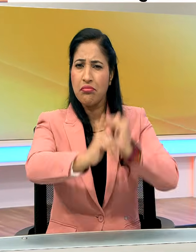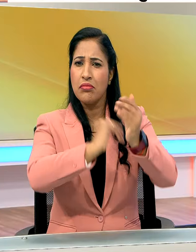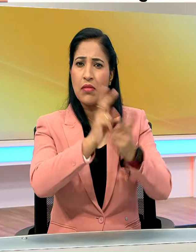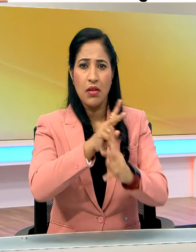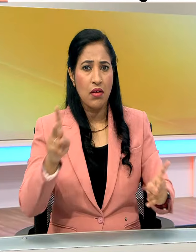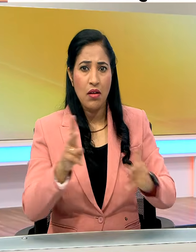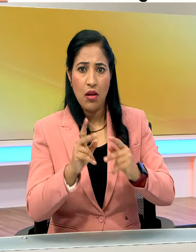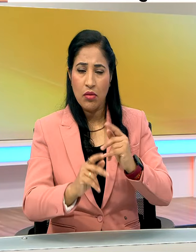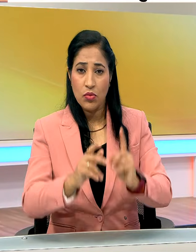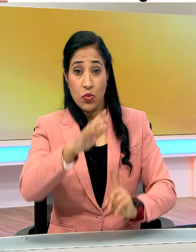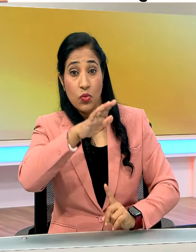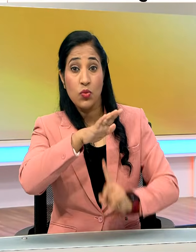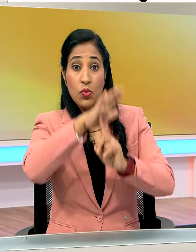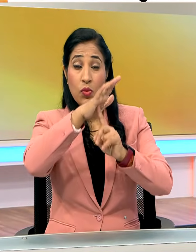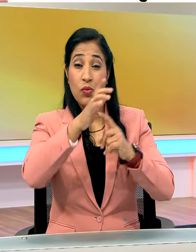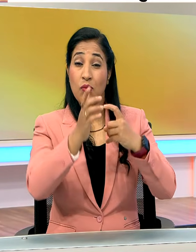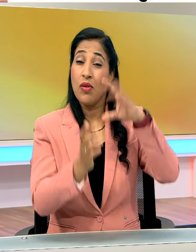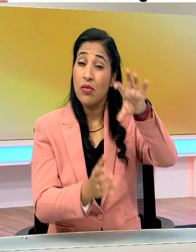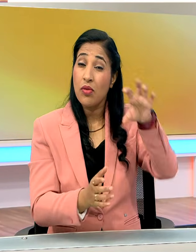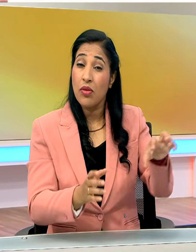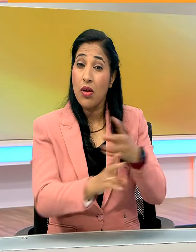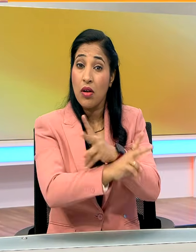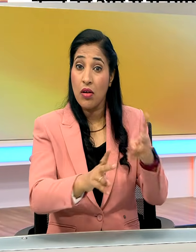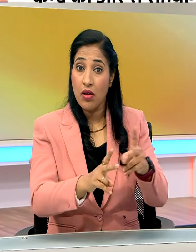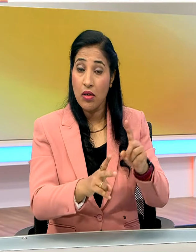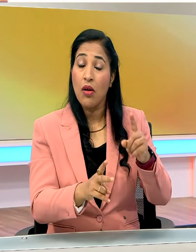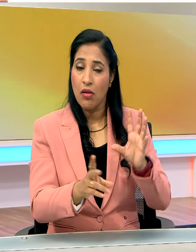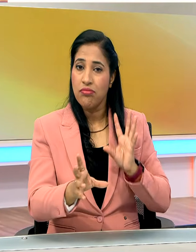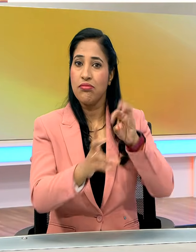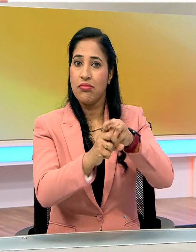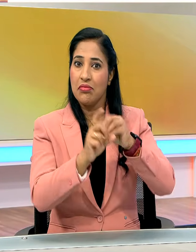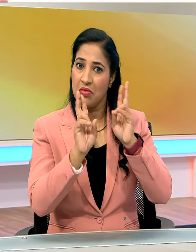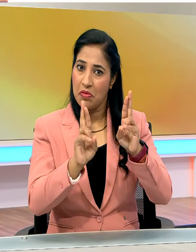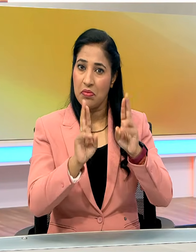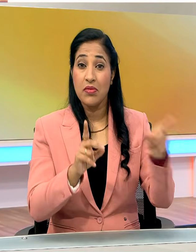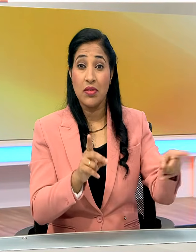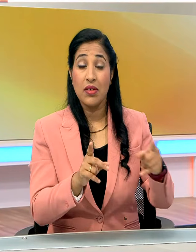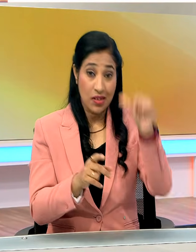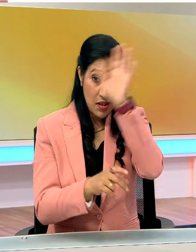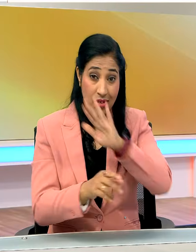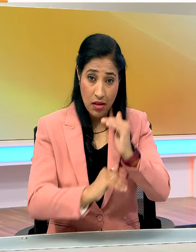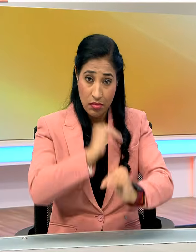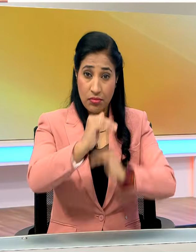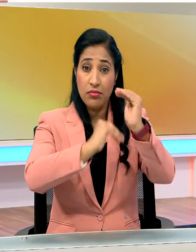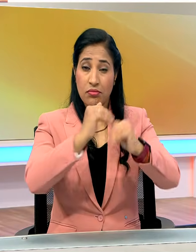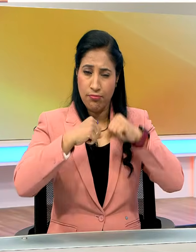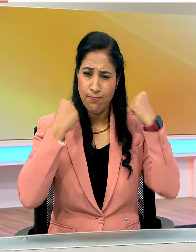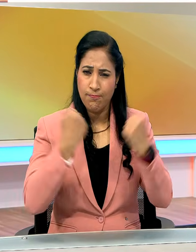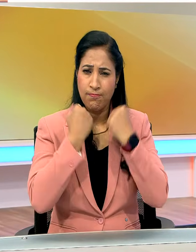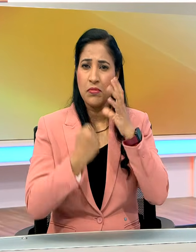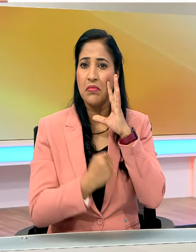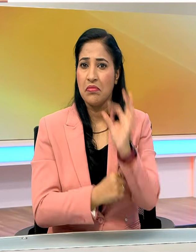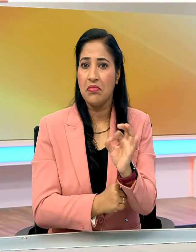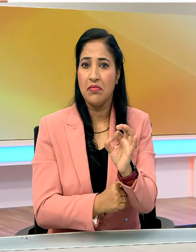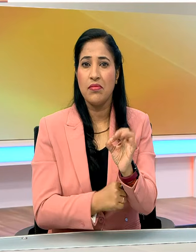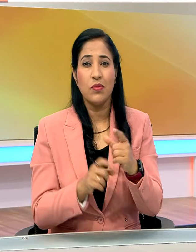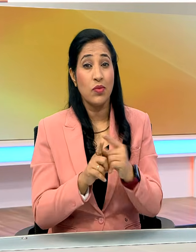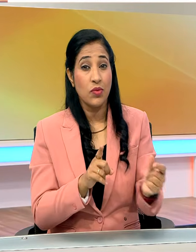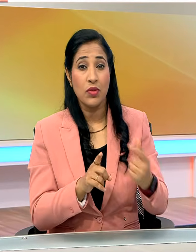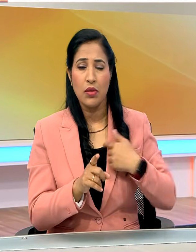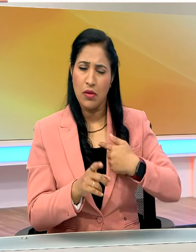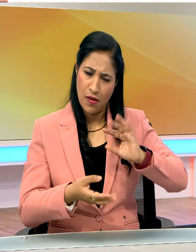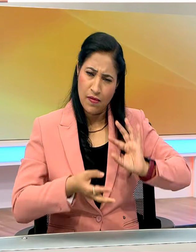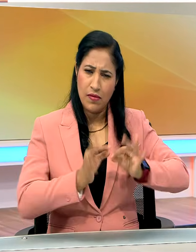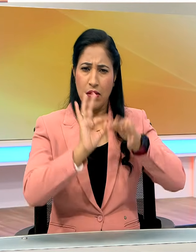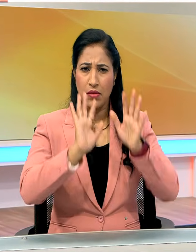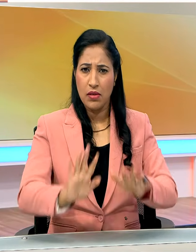तेजी से विकसित होगा और देश के टॉप राज्यों में शामिल हो जाएगा तथा देश की प्रगति में महत्वपूर्ण योगदान देगा। हमने तय